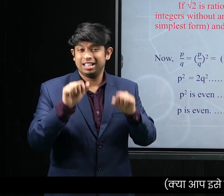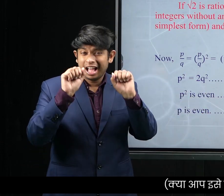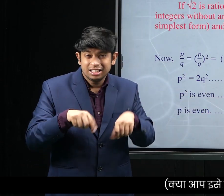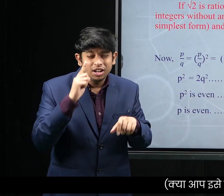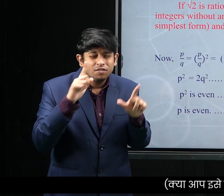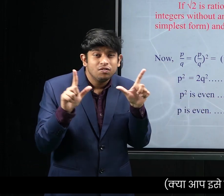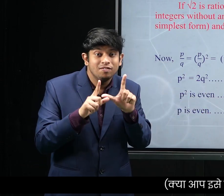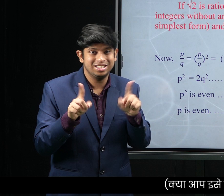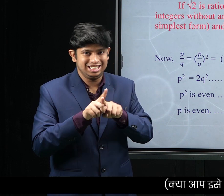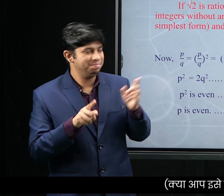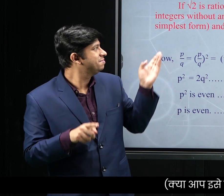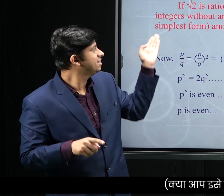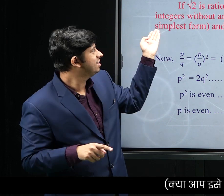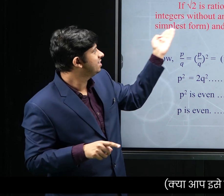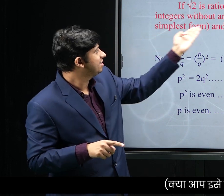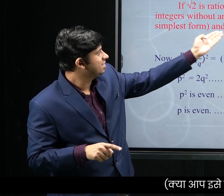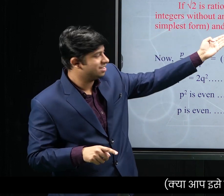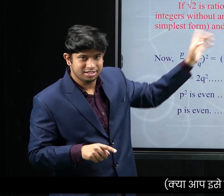क्या आप इसे सिद्ध कर सकते हैं?